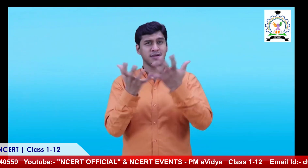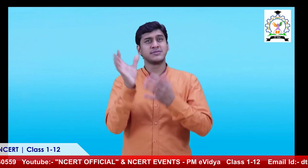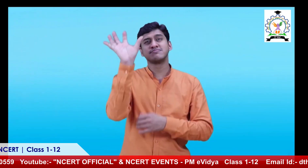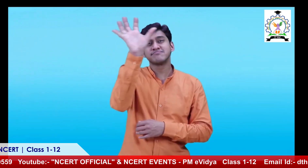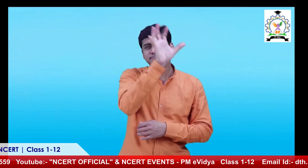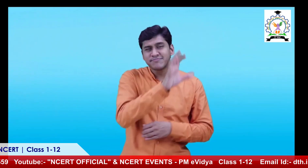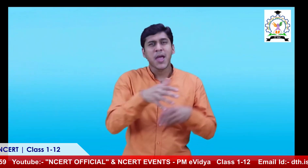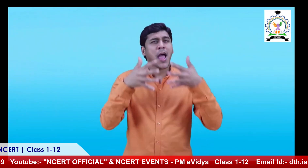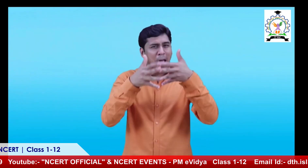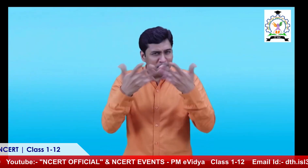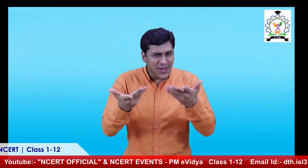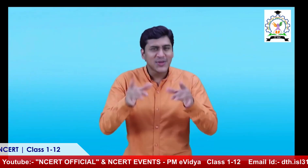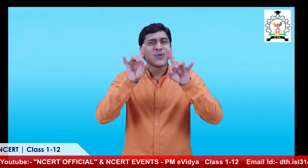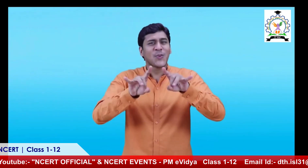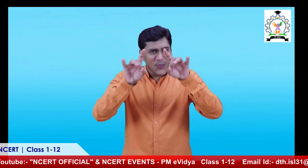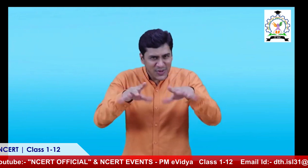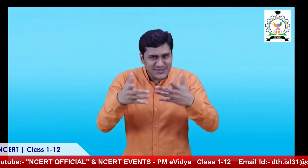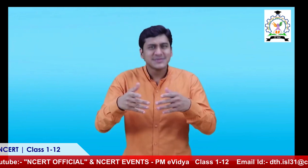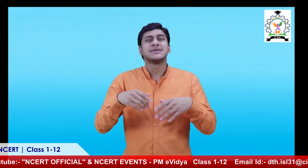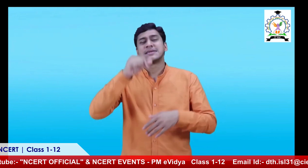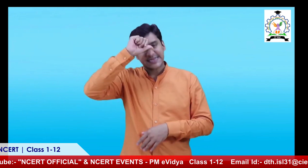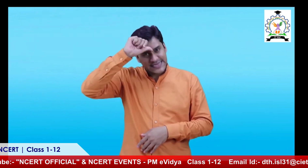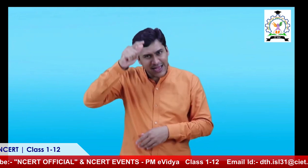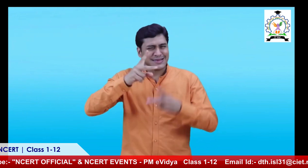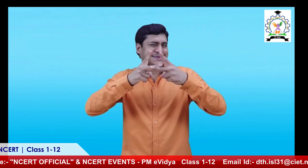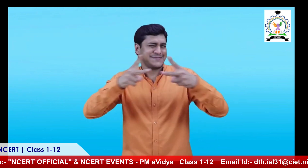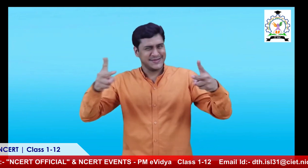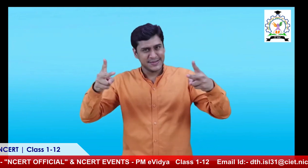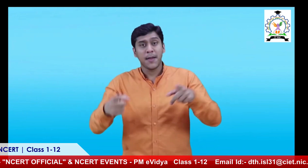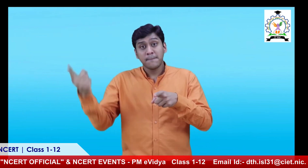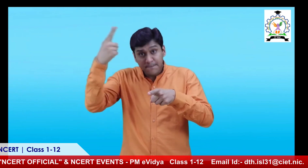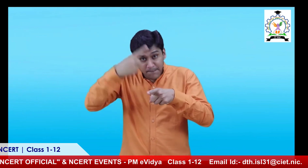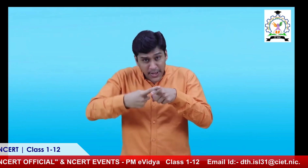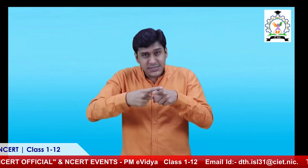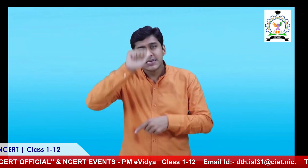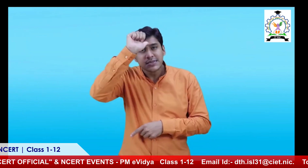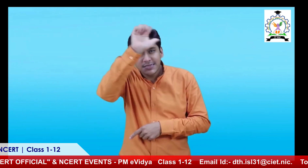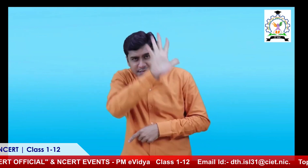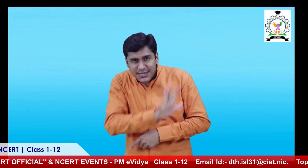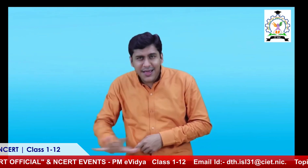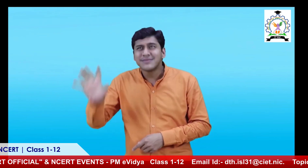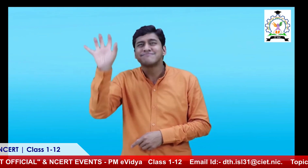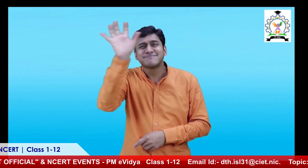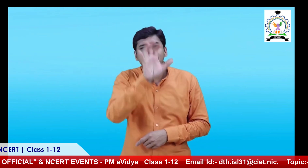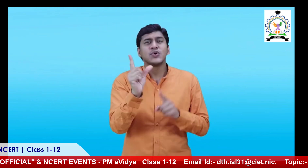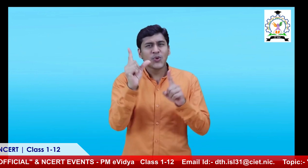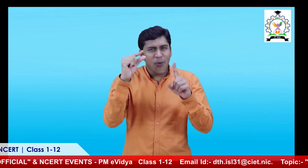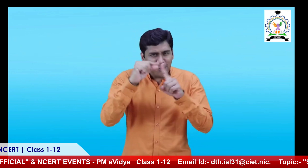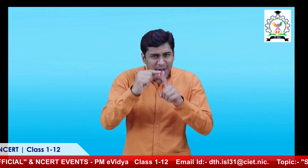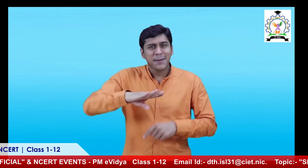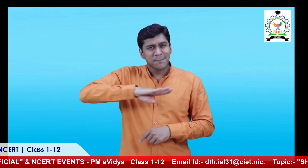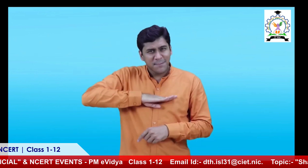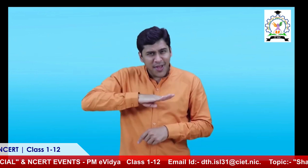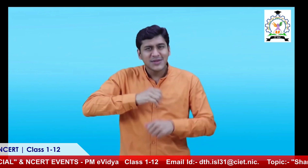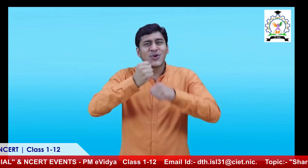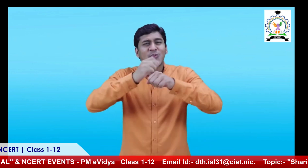विषय विश्व में अलग अलग देश, अमेरिका, ऑस्ट्रेलिया, भारत इत्यादि, व भारत में भिन्न भिन्न प्रकार